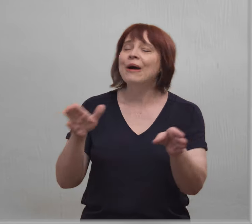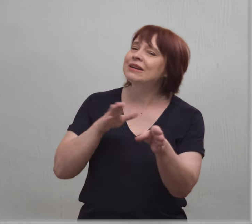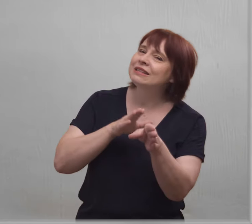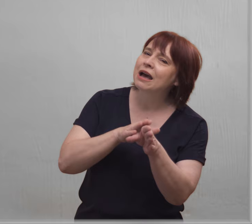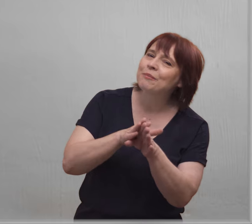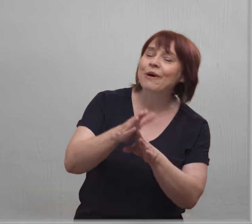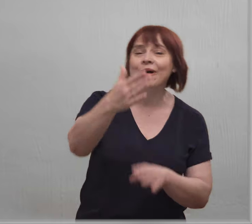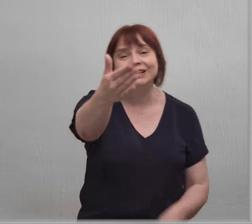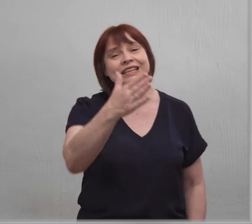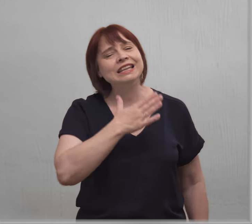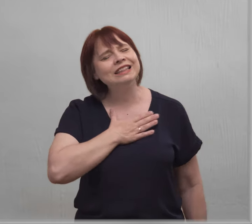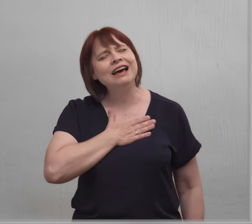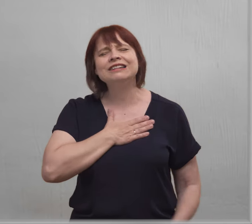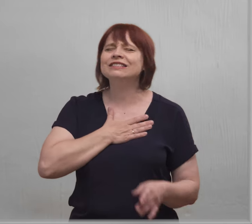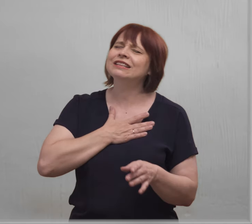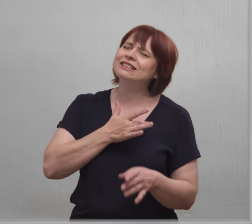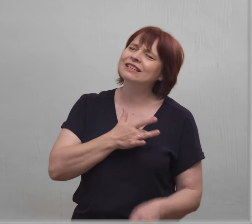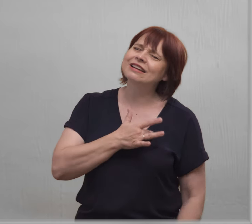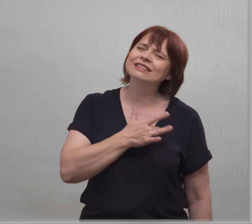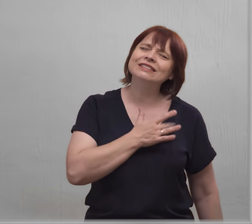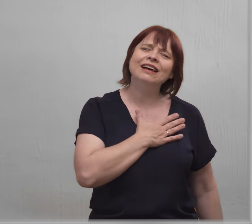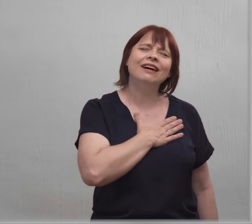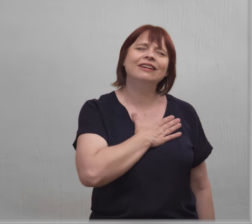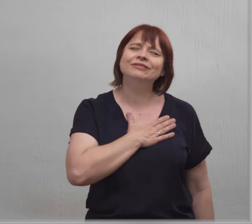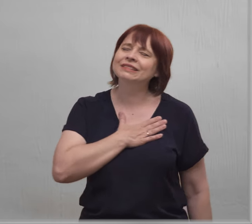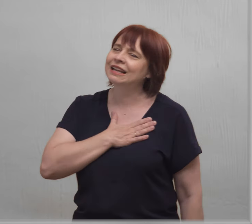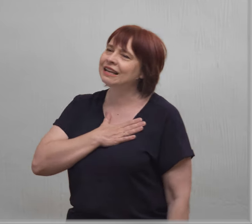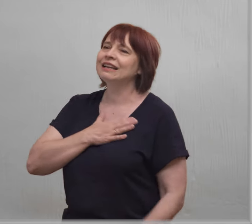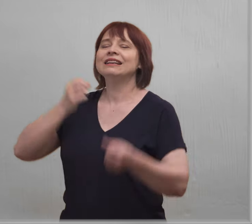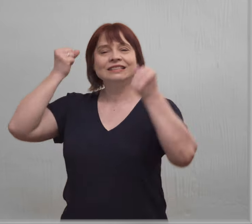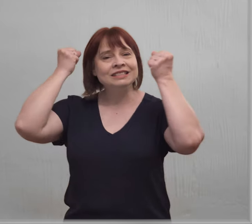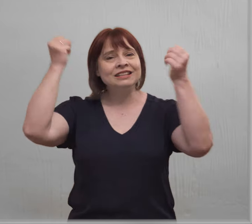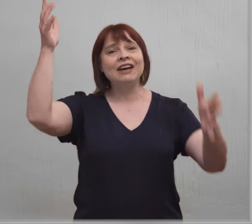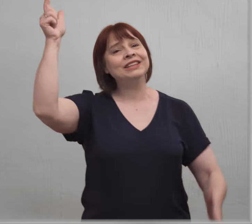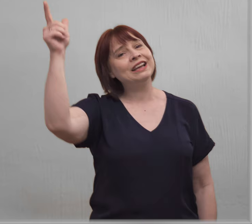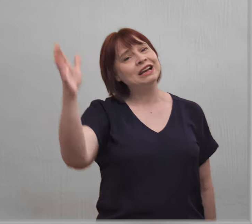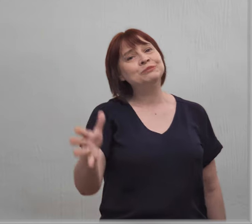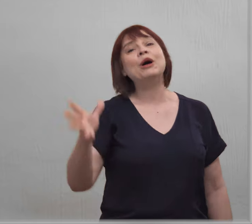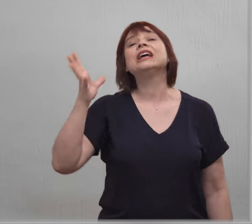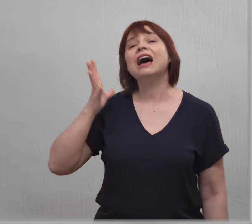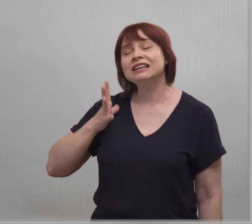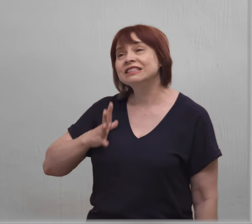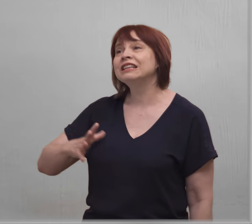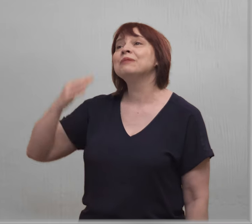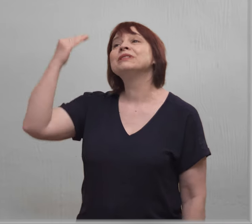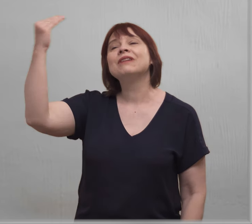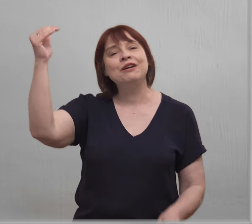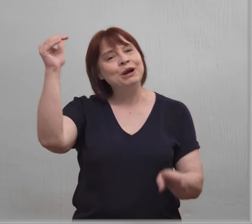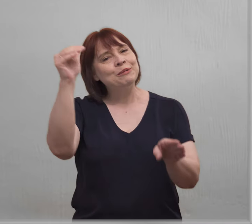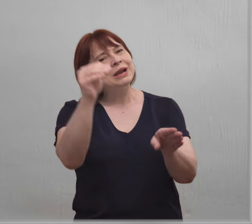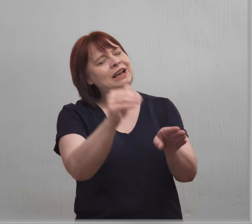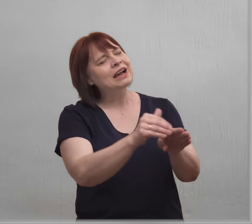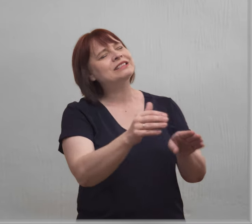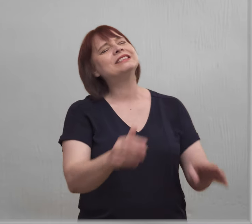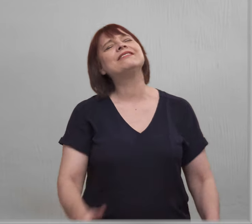Наполни наши сердца. Аллилуйя. Славный Господь. Ожидаем, Господь, Твоего